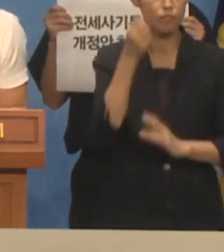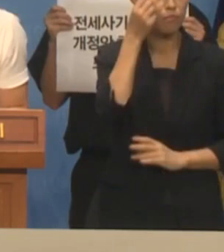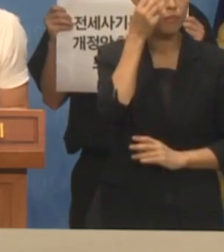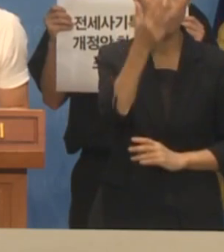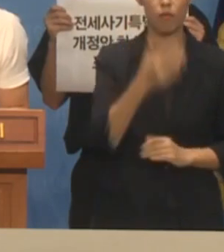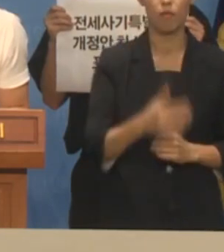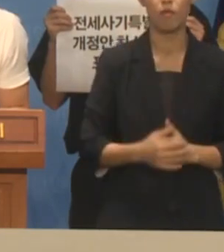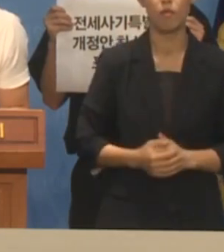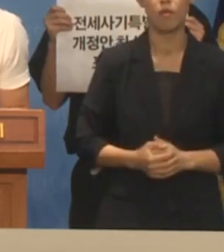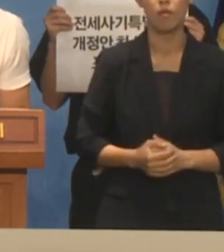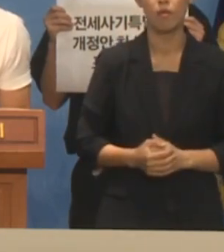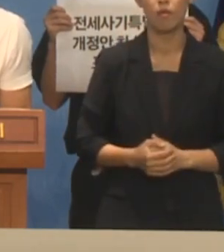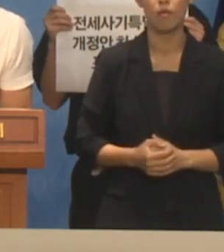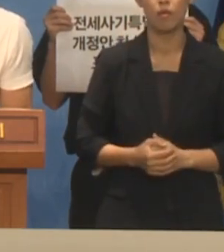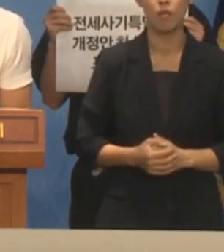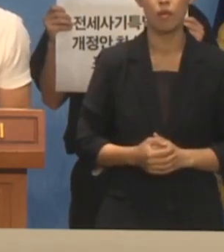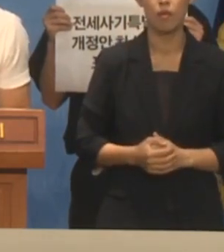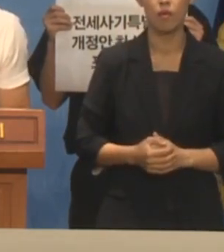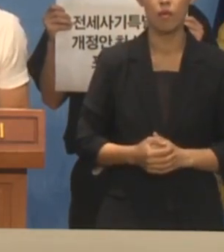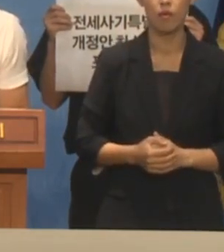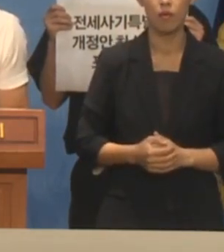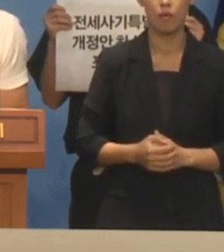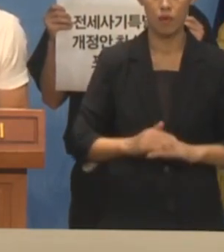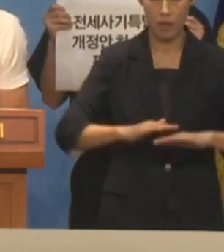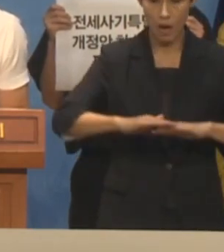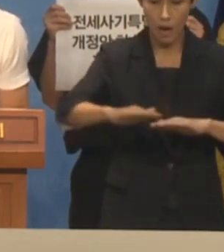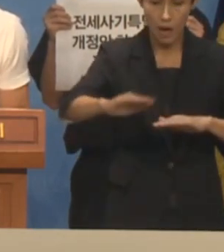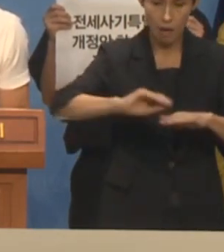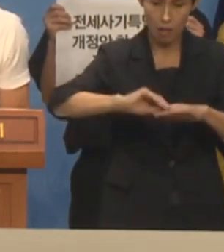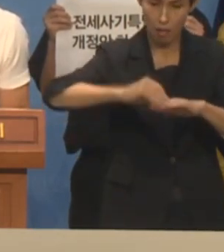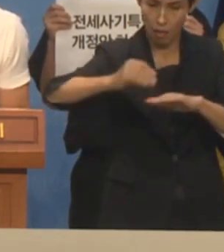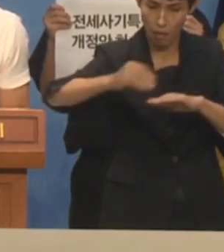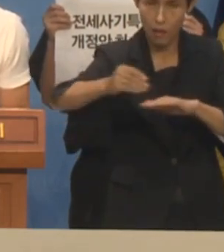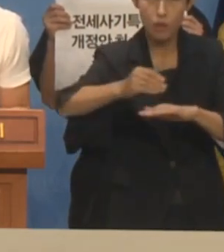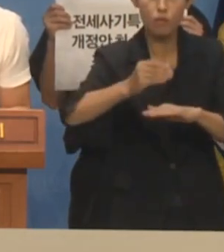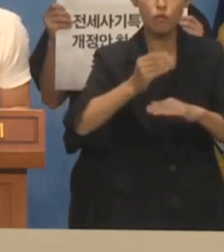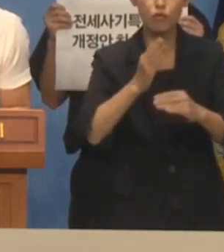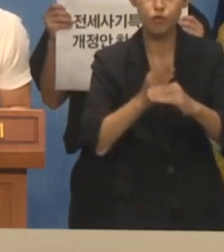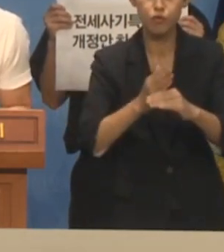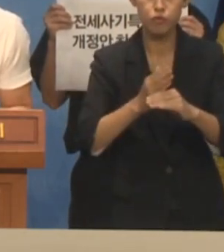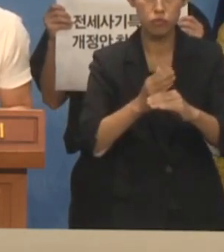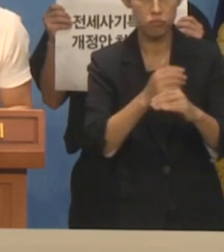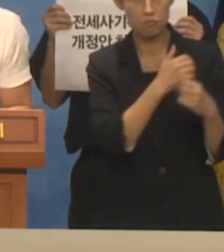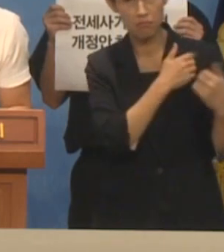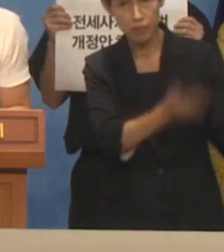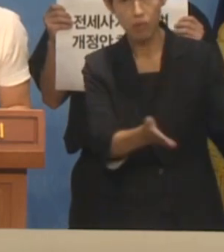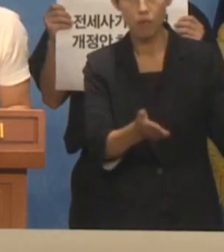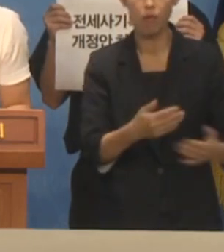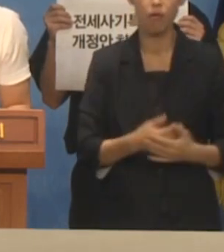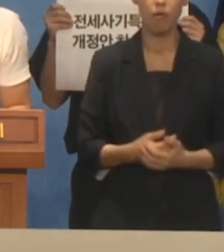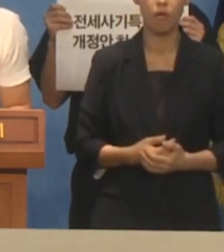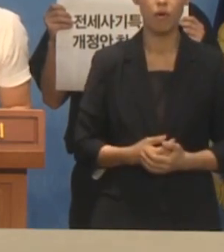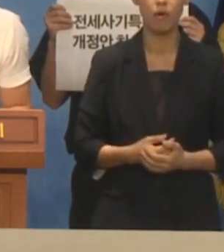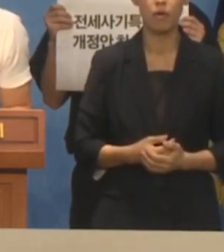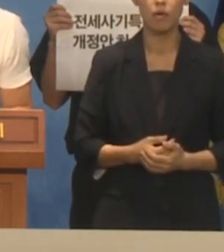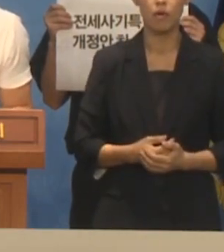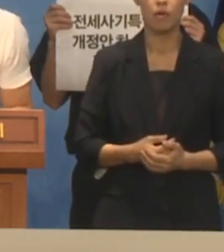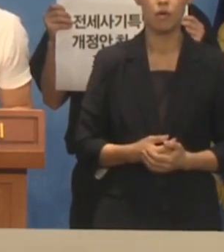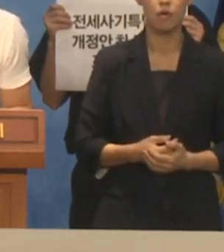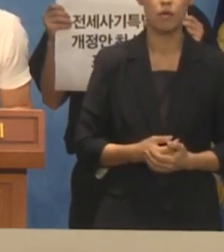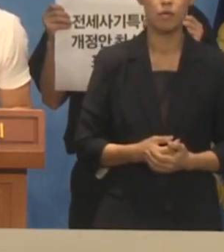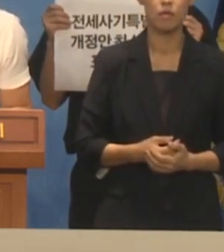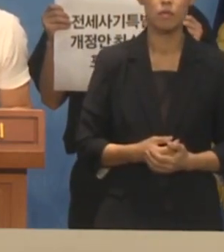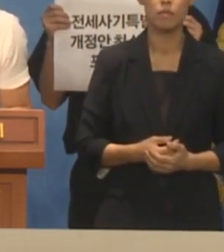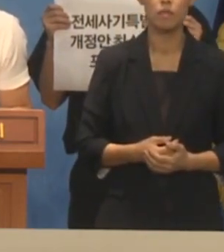벽면의 타일은 떨어지려고 해서 자칫 누가 다칠 수도 있는 상황이지만 그대로 방치되고 있습니다. 이외에도 건물 내